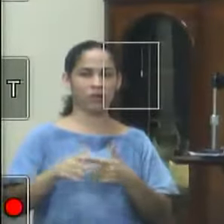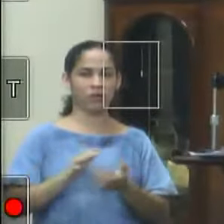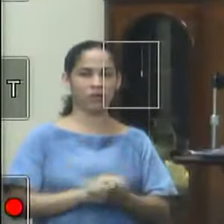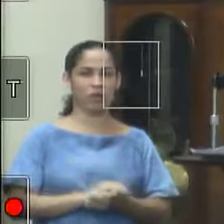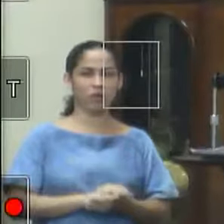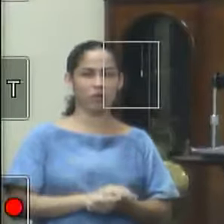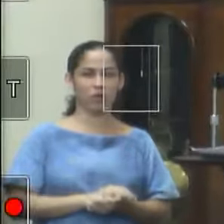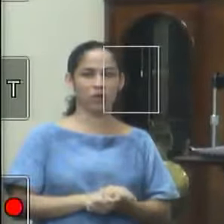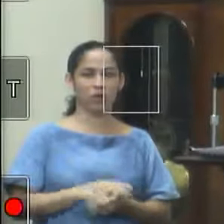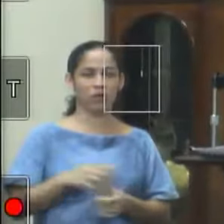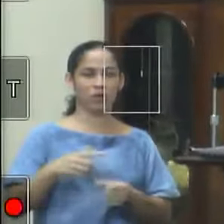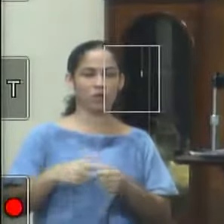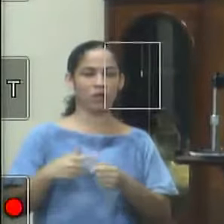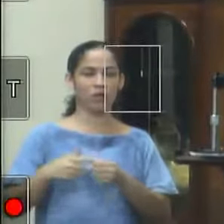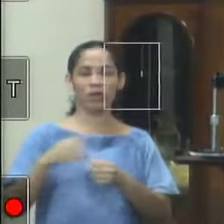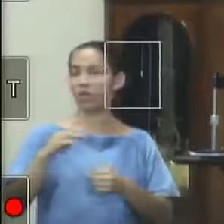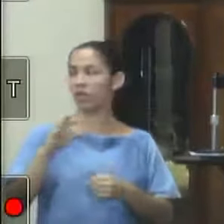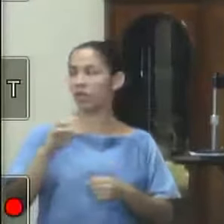esse problema lá do Bate Fátima,